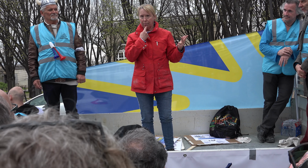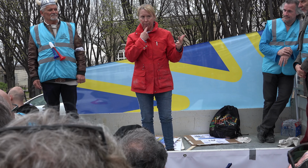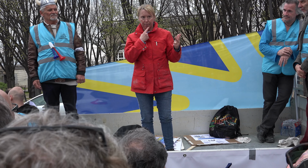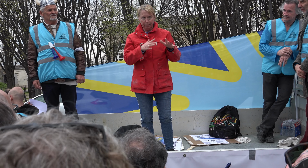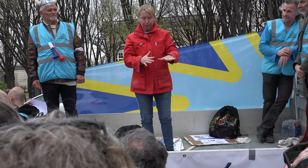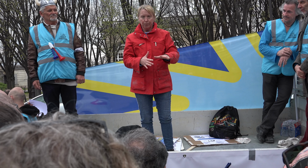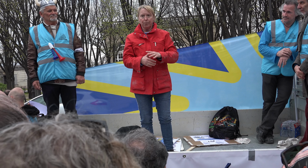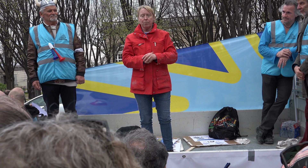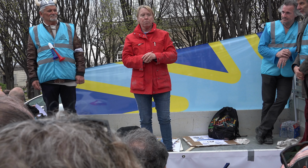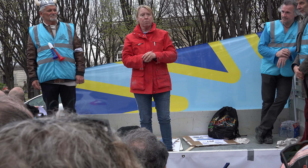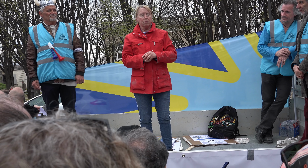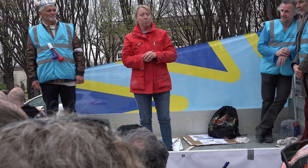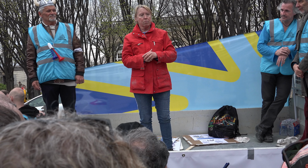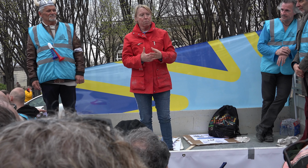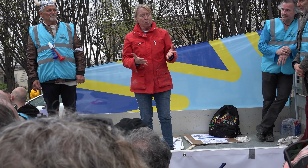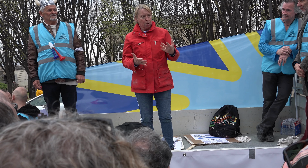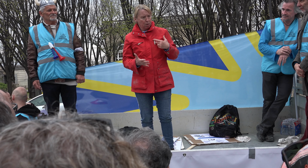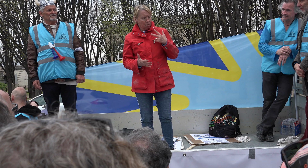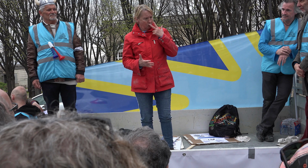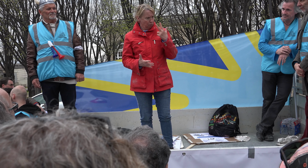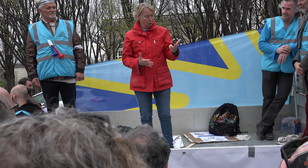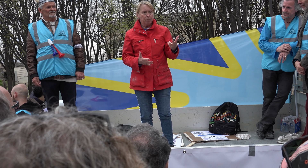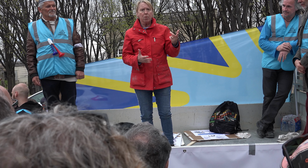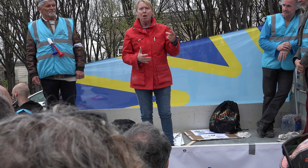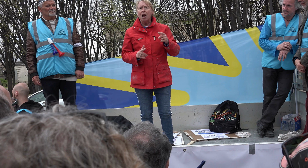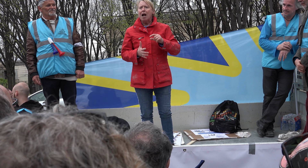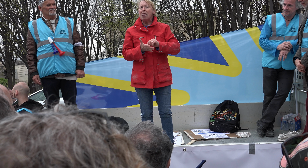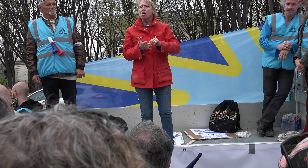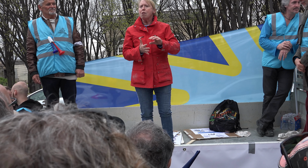Les 2 premiers sont entendants, le petit dernier est sourd également.